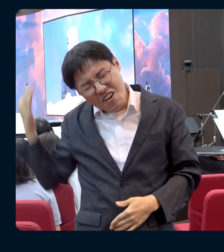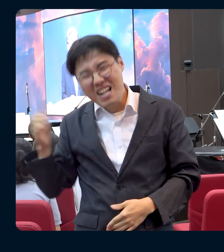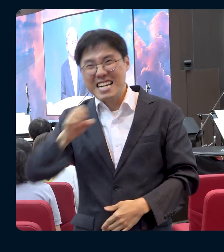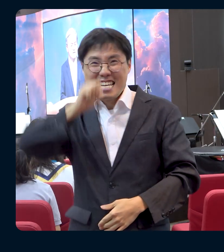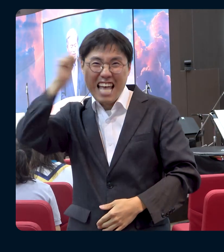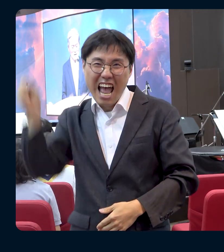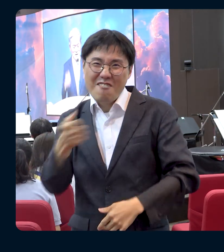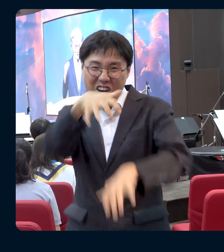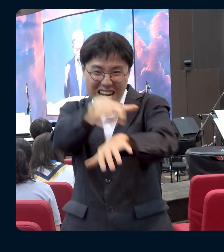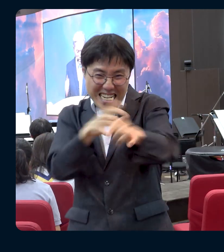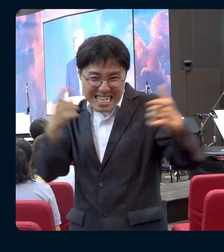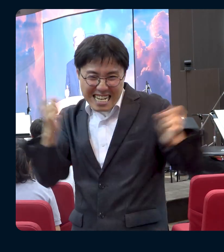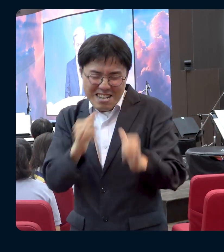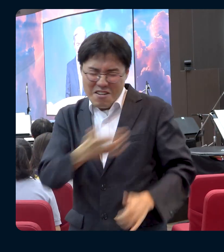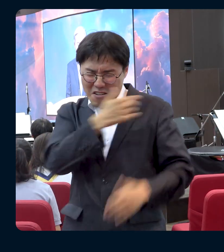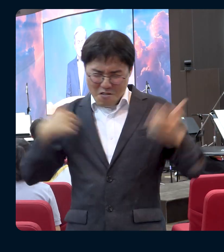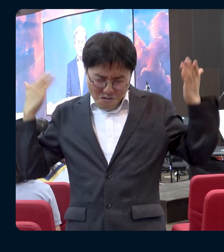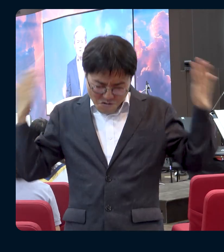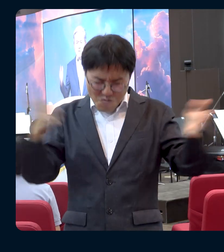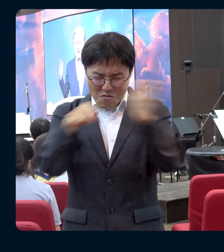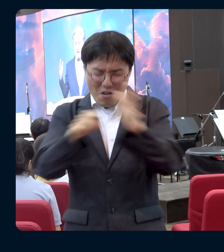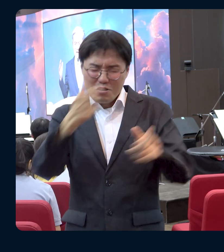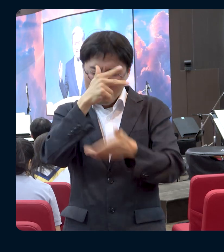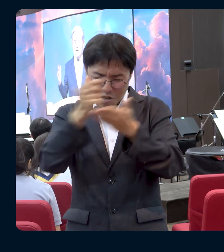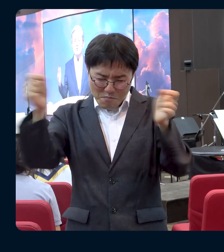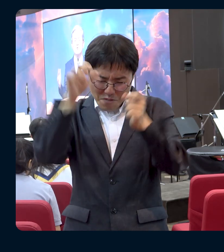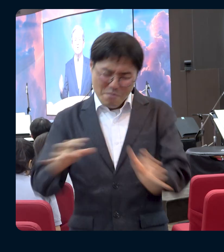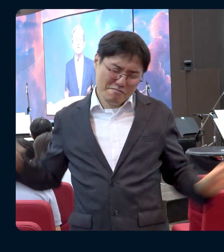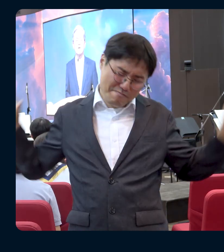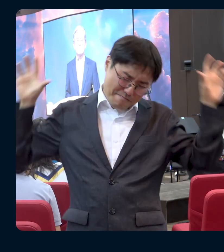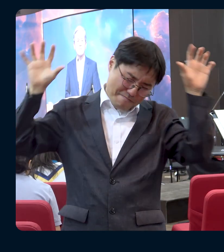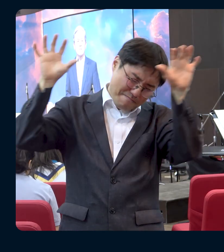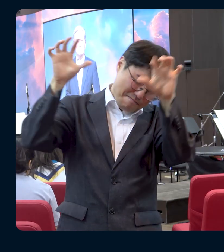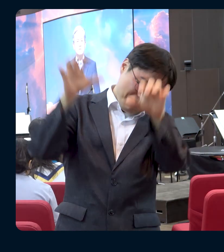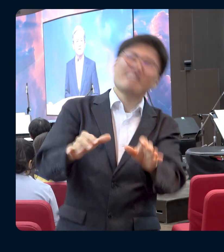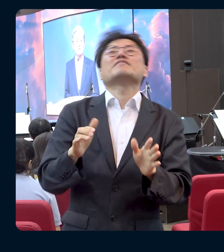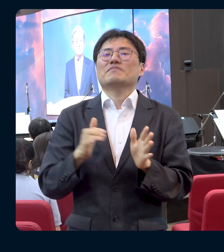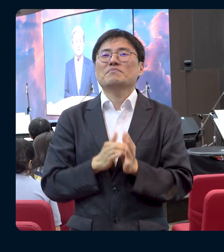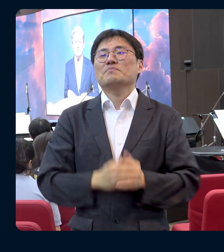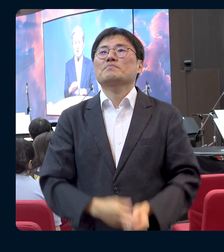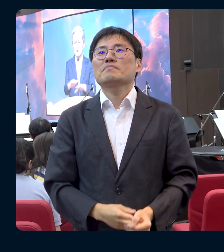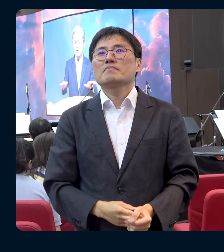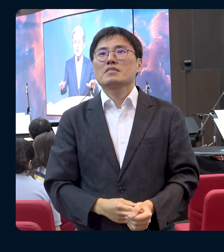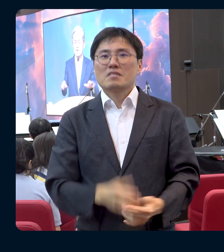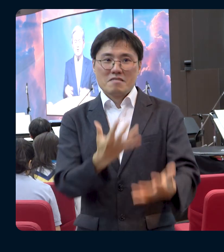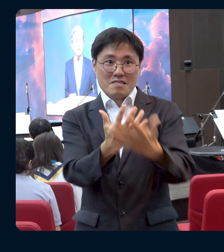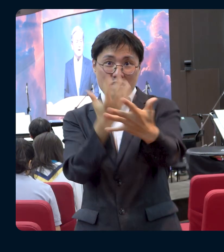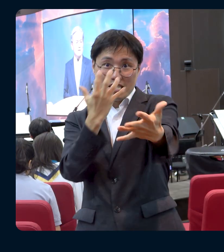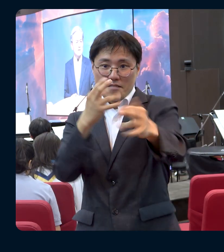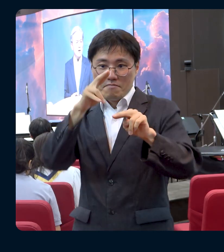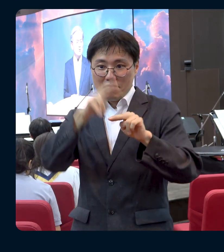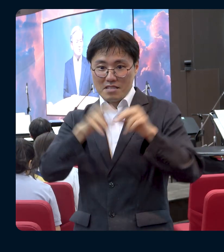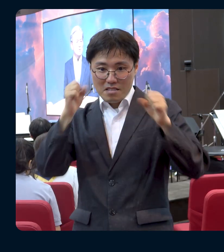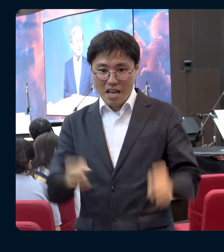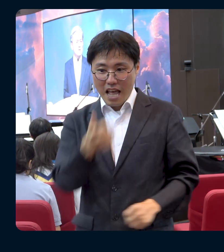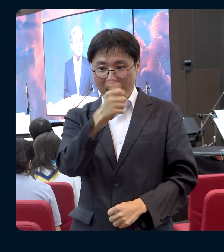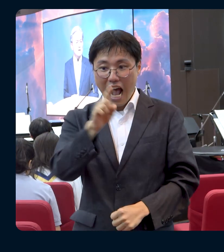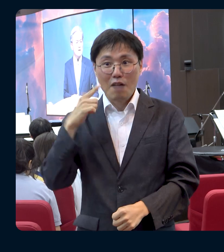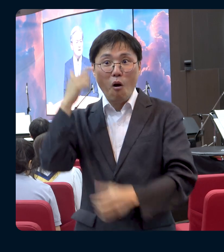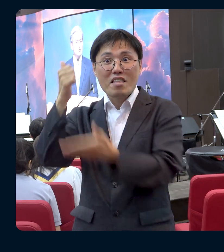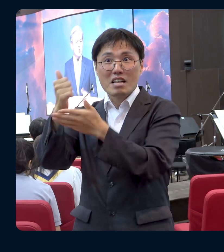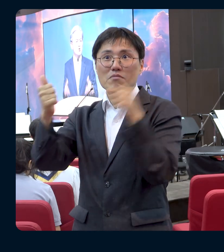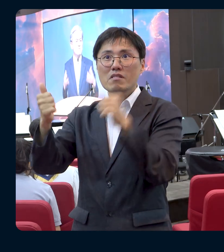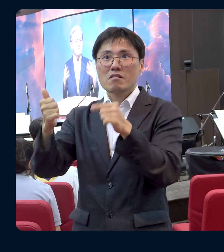같은 젊은이들이 헌신하면서 주 앞에 막 나오는 걸 볼 때 관중석에서 앉아있던 하영주